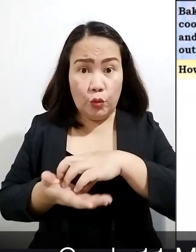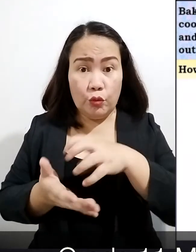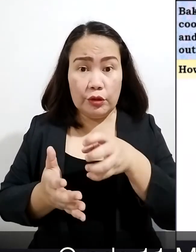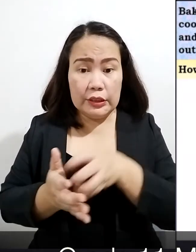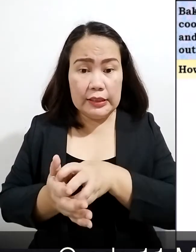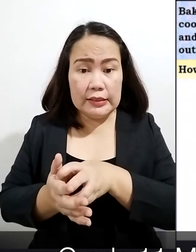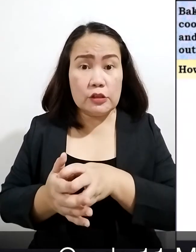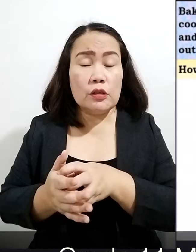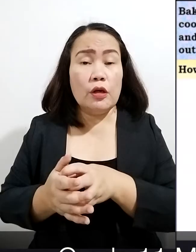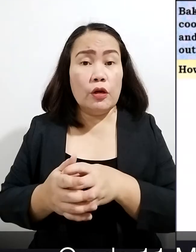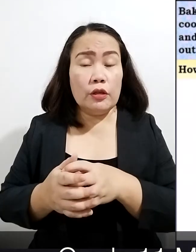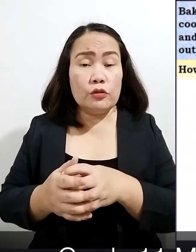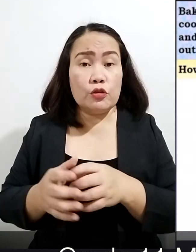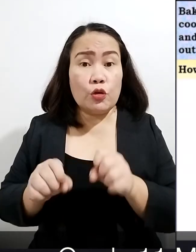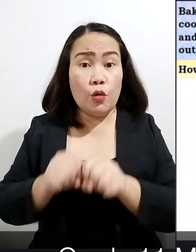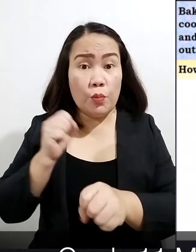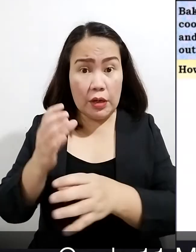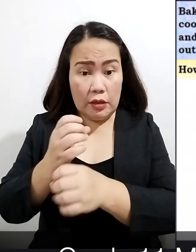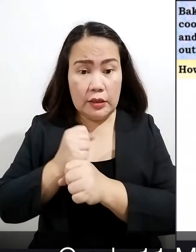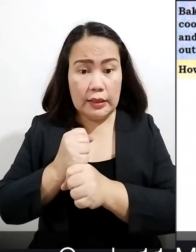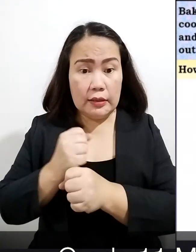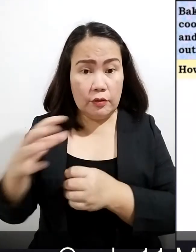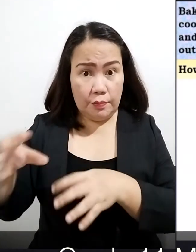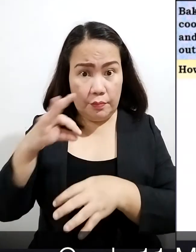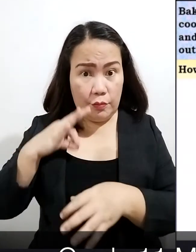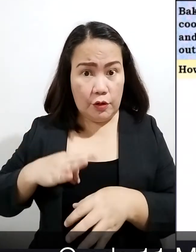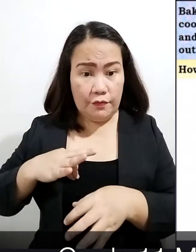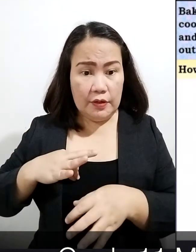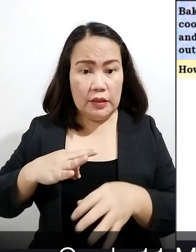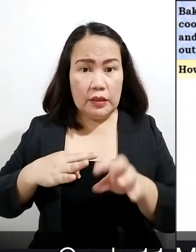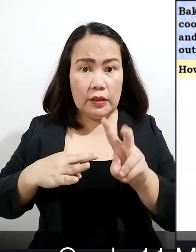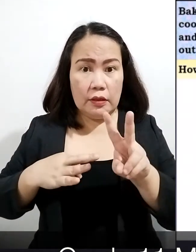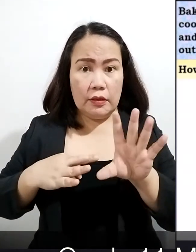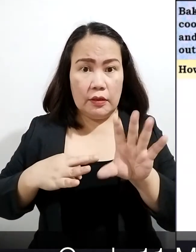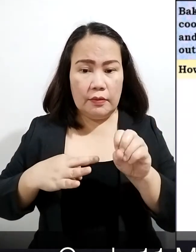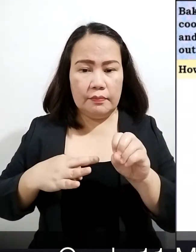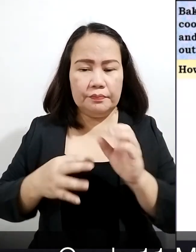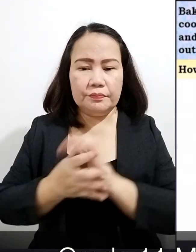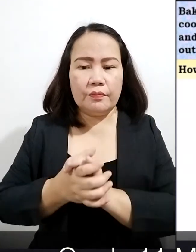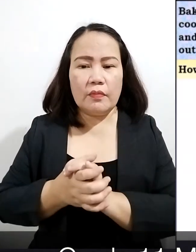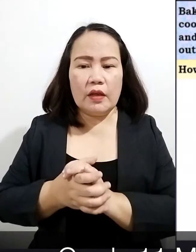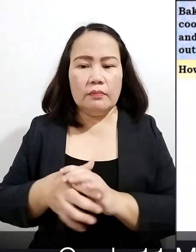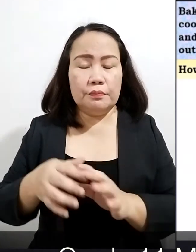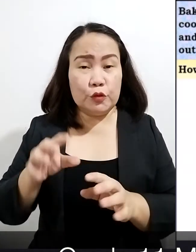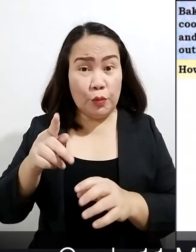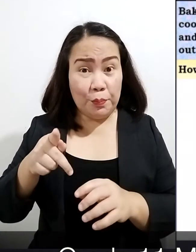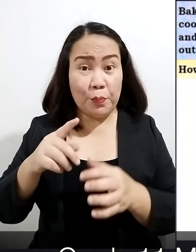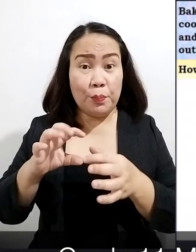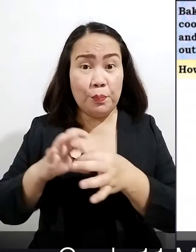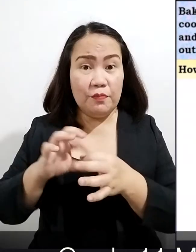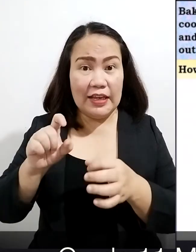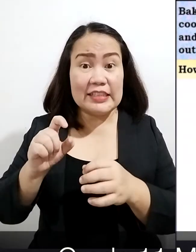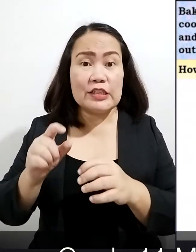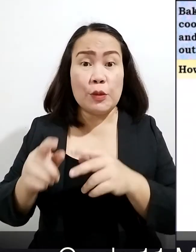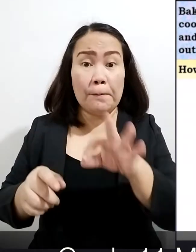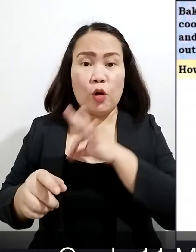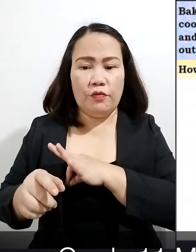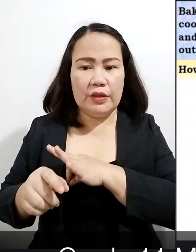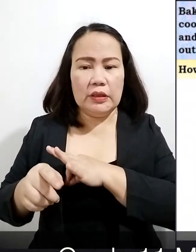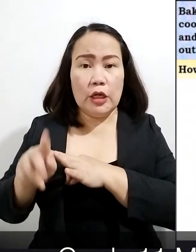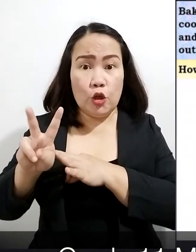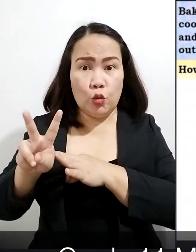X ay 250 pesos. So, replace natin yung P of X ng 250.